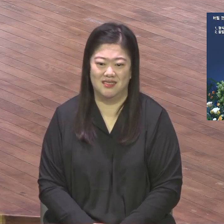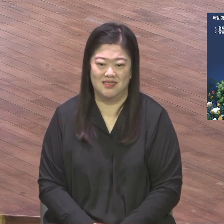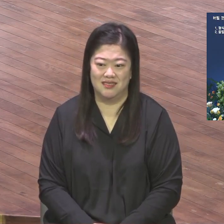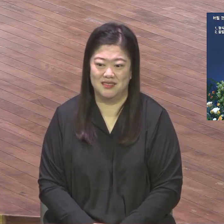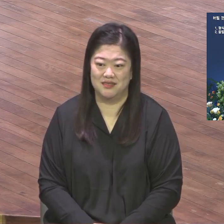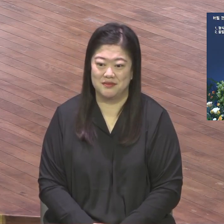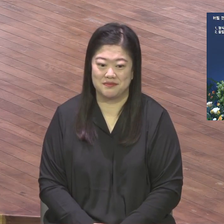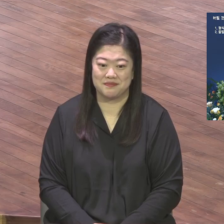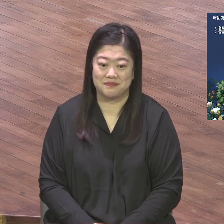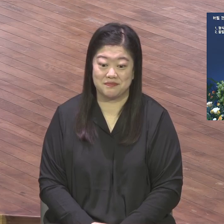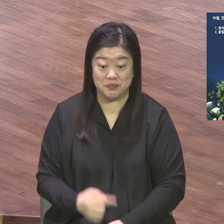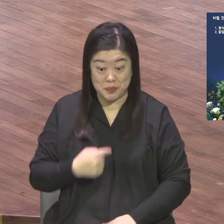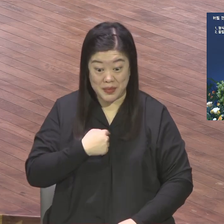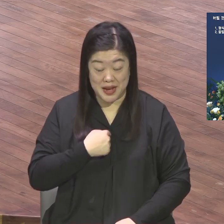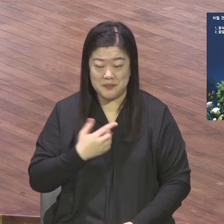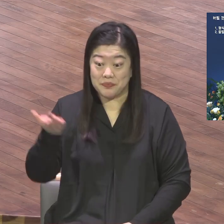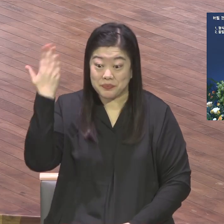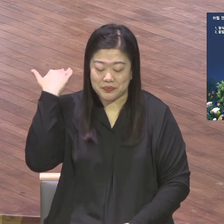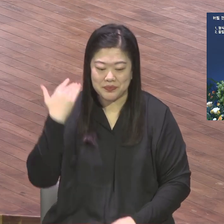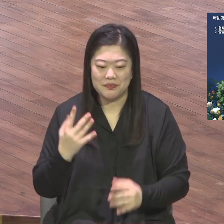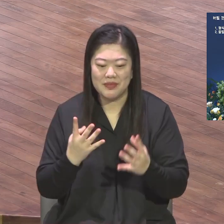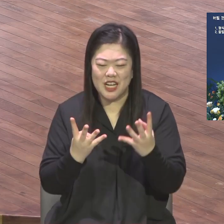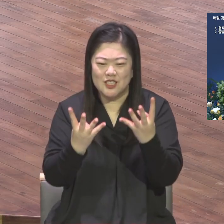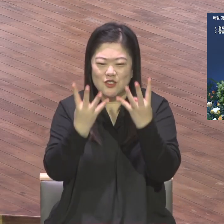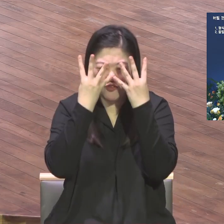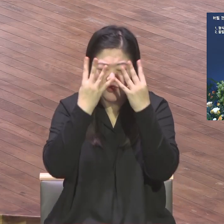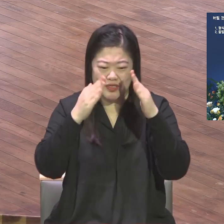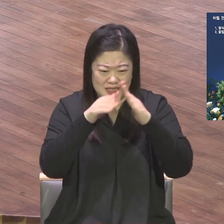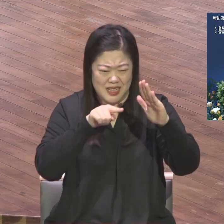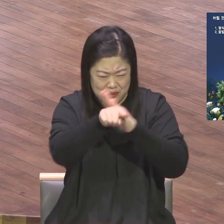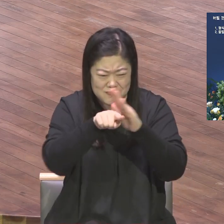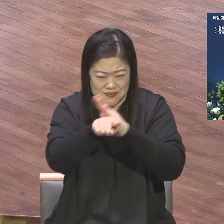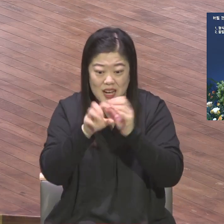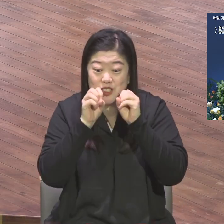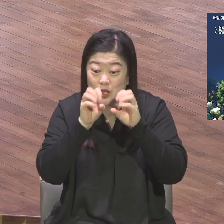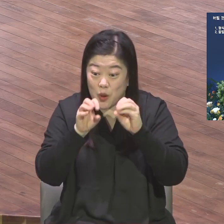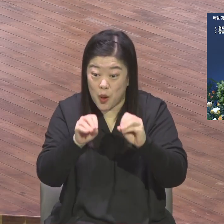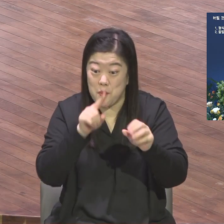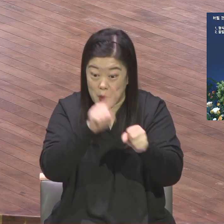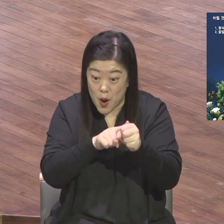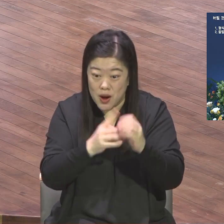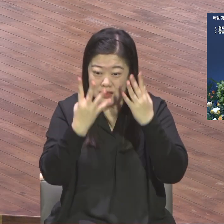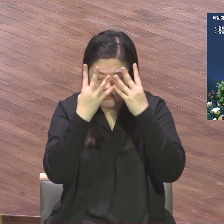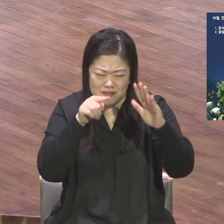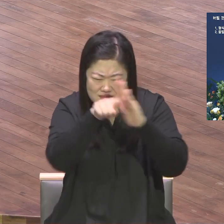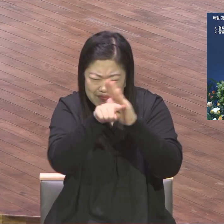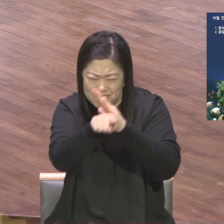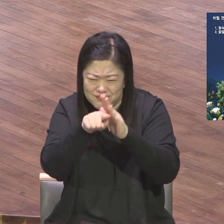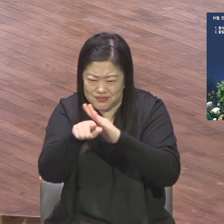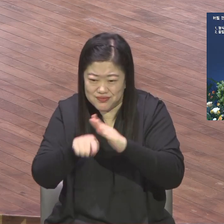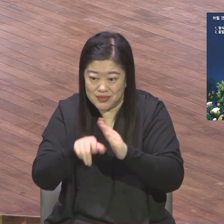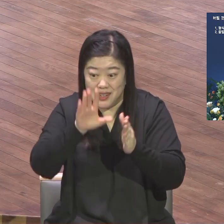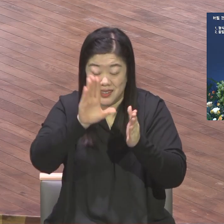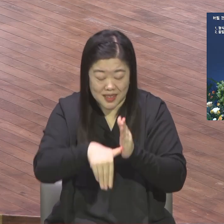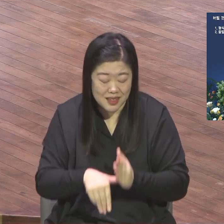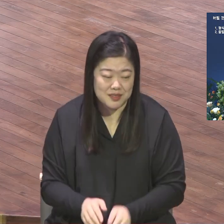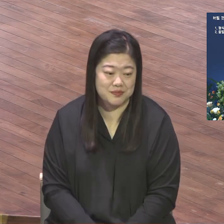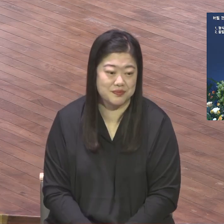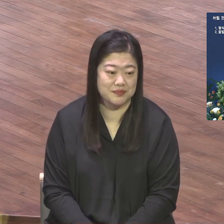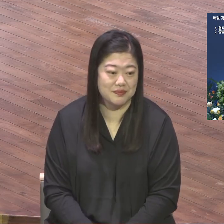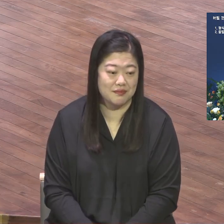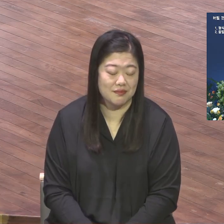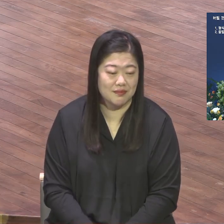제가 이 유창전도를 7년 7개월 하면서 살인자도 보고 도둑도 만나고 전과자도 보고 매주를